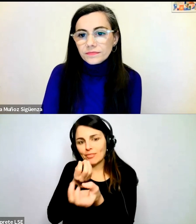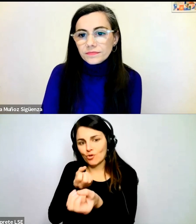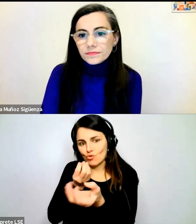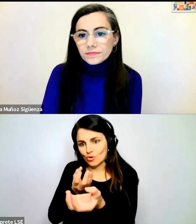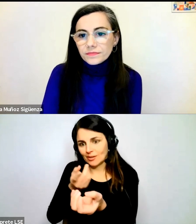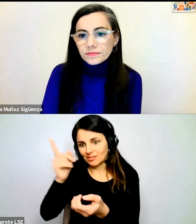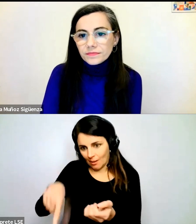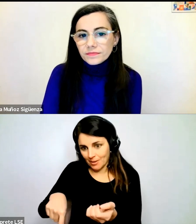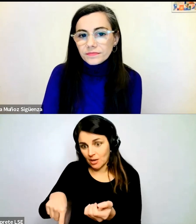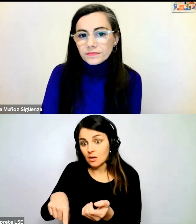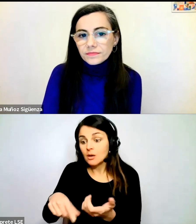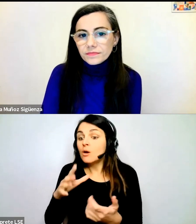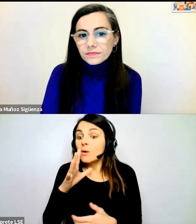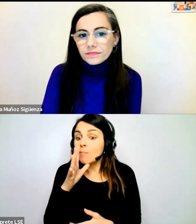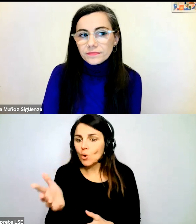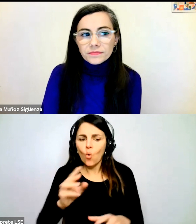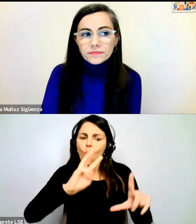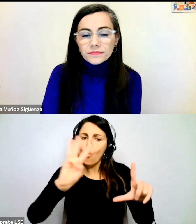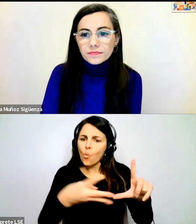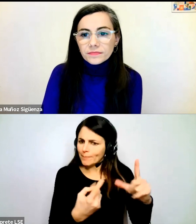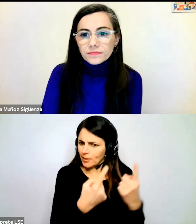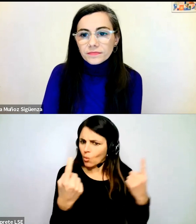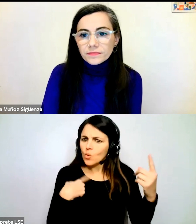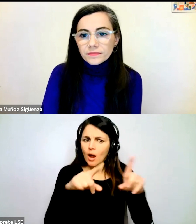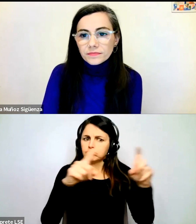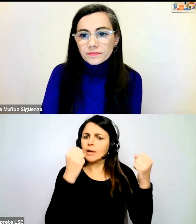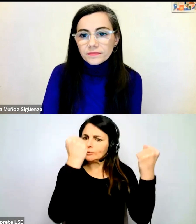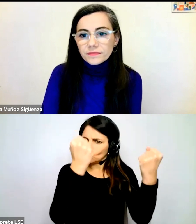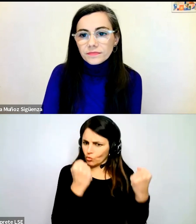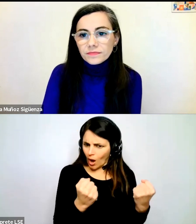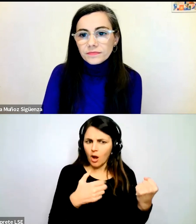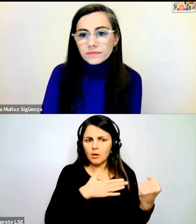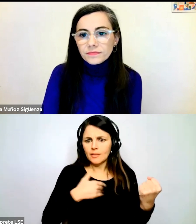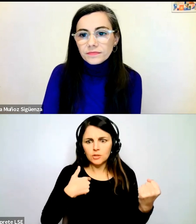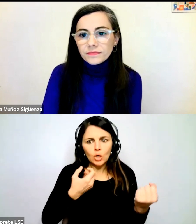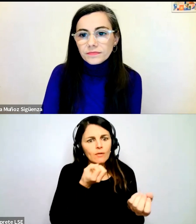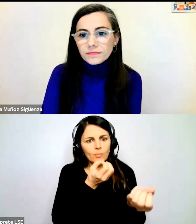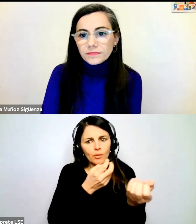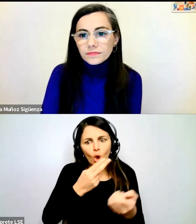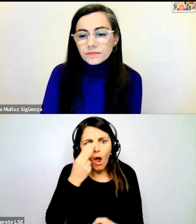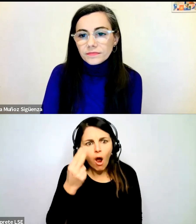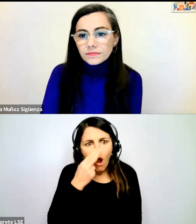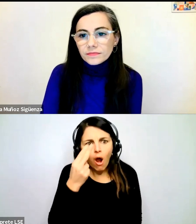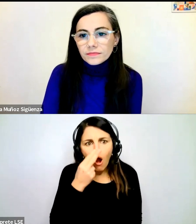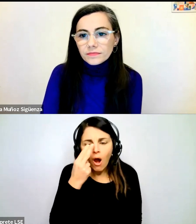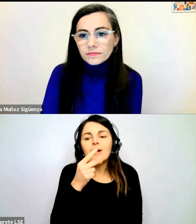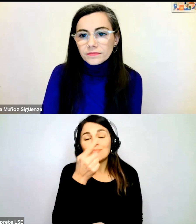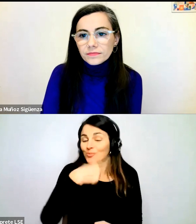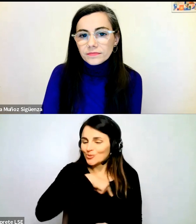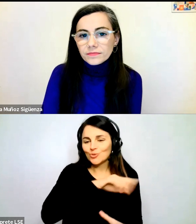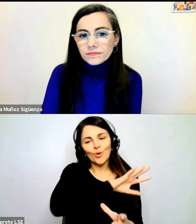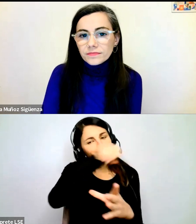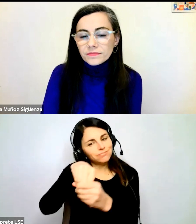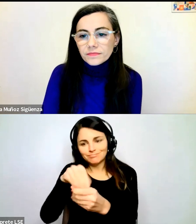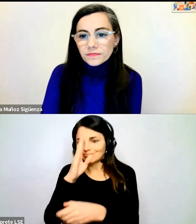todo institucionales, que son muy interesantes de conocer su información y que se quedan englobados en esta web.